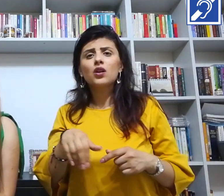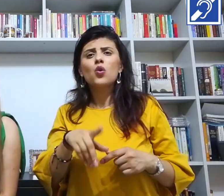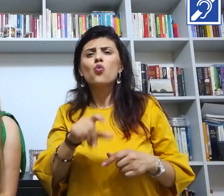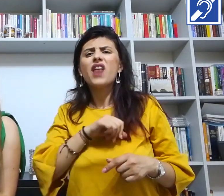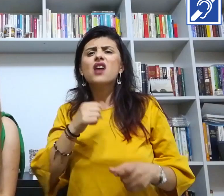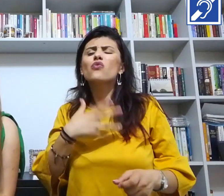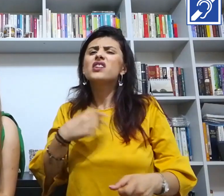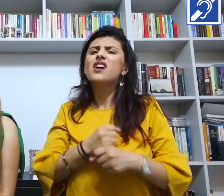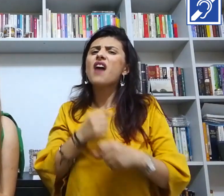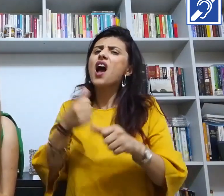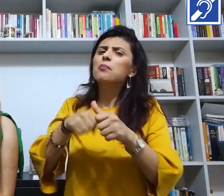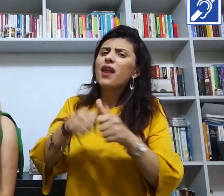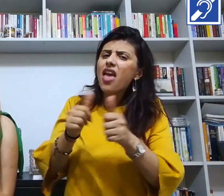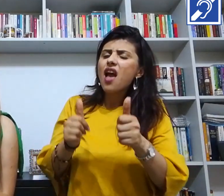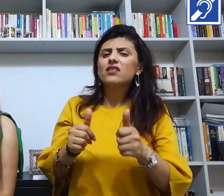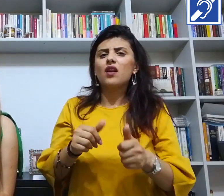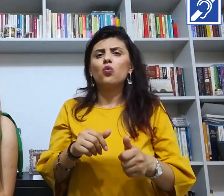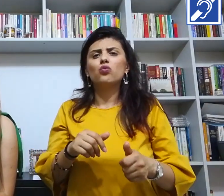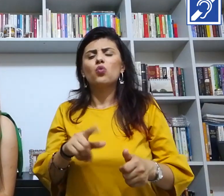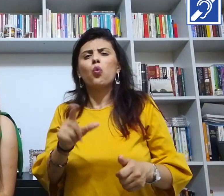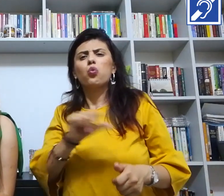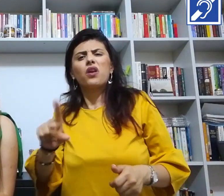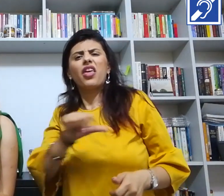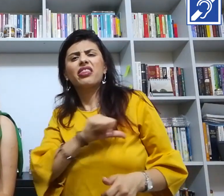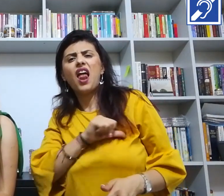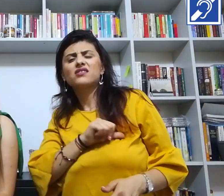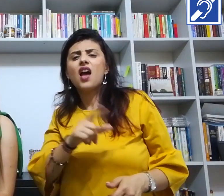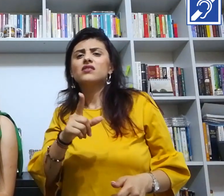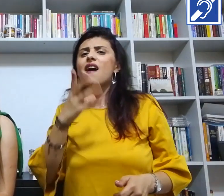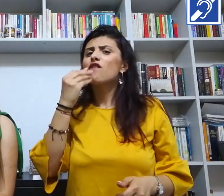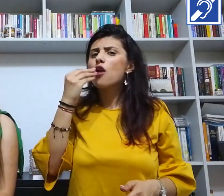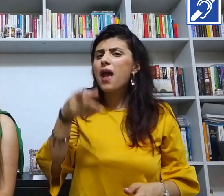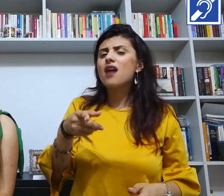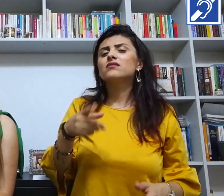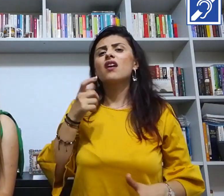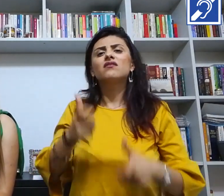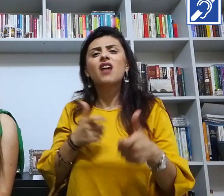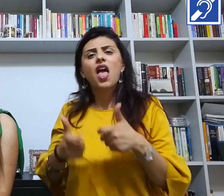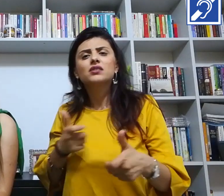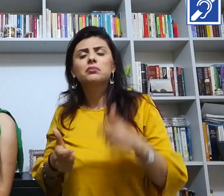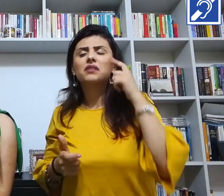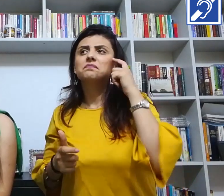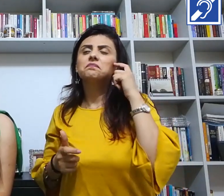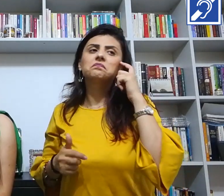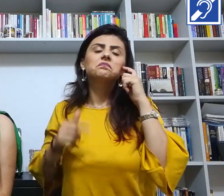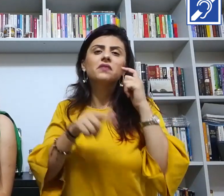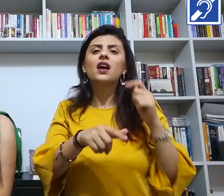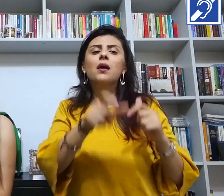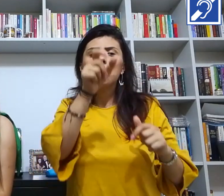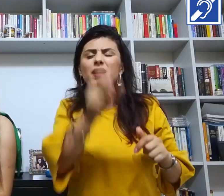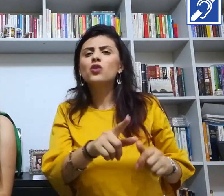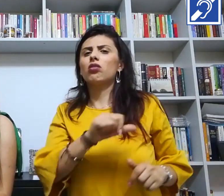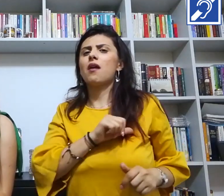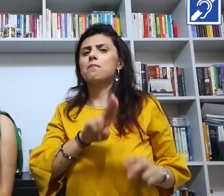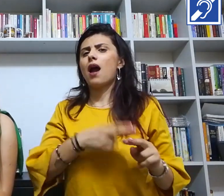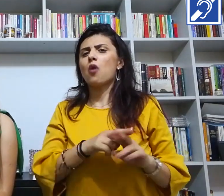prieteni, nu este interesat să vorbească decât despre lucrurile care pe el îl interesează foarte